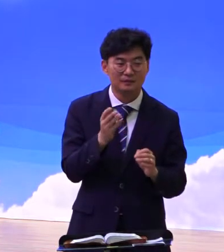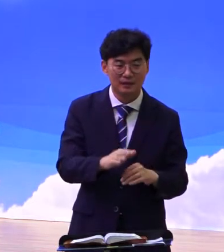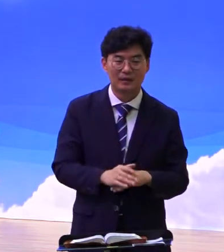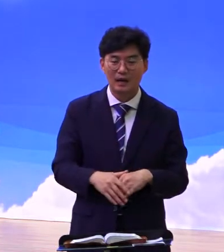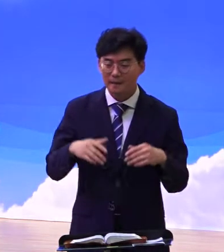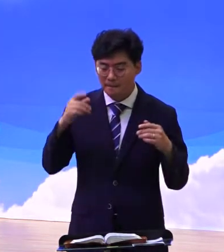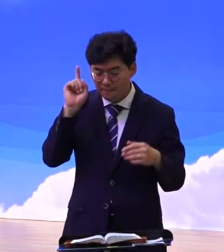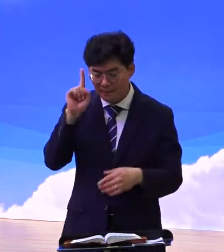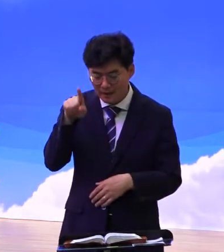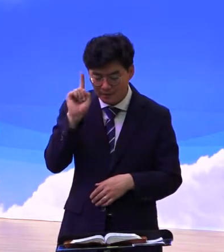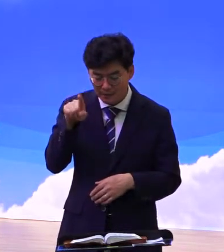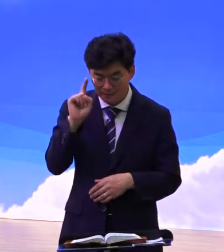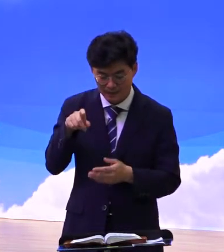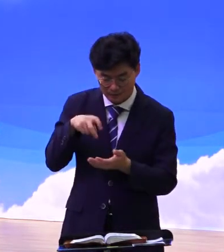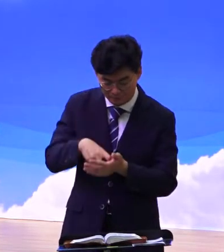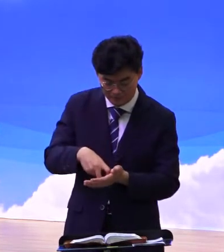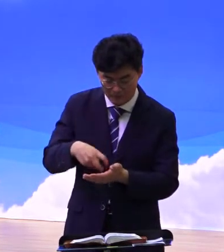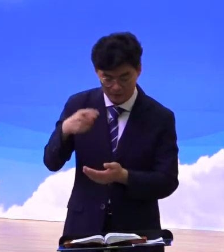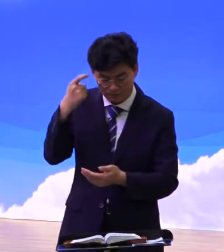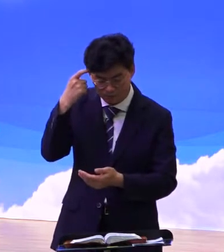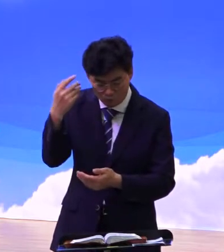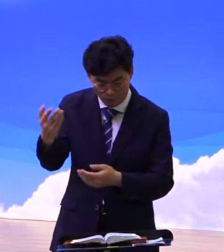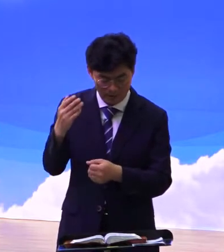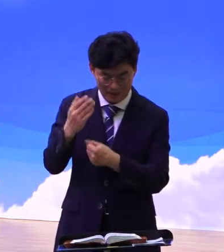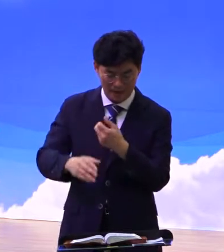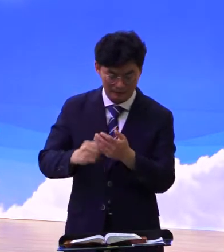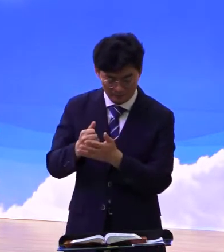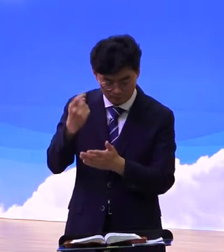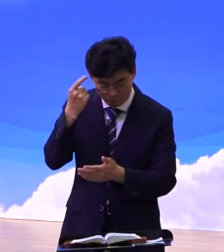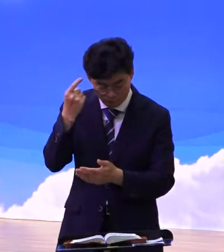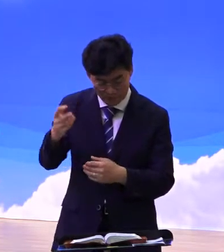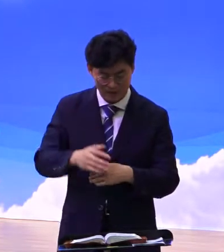엎드려서 기도하며 질문을 했습니다.